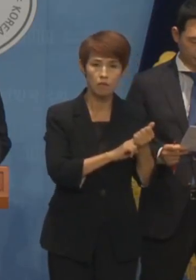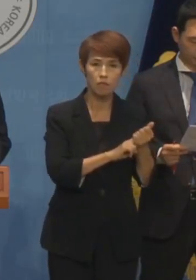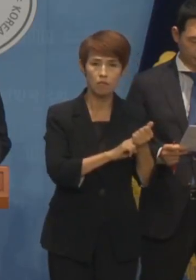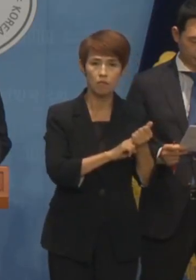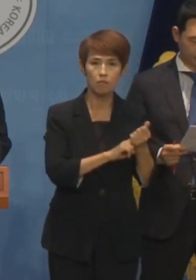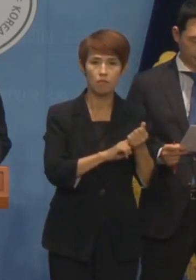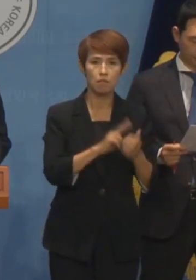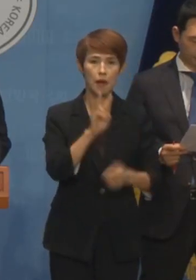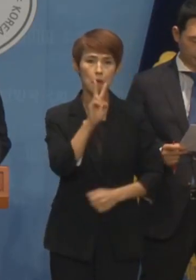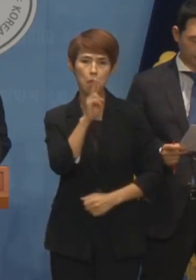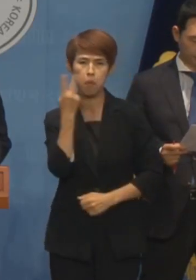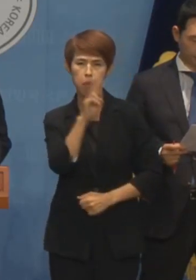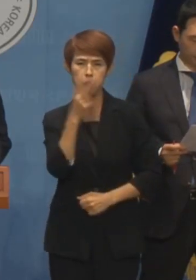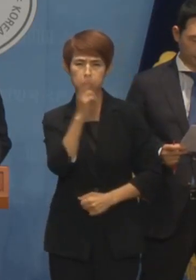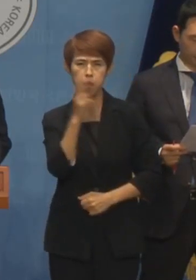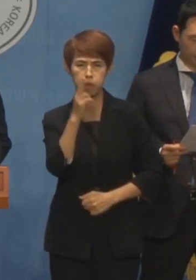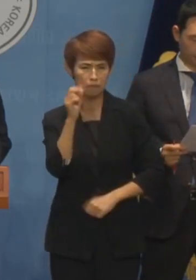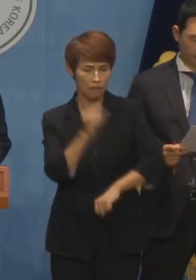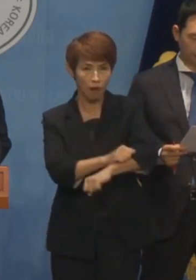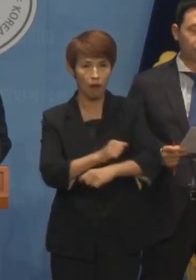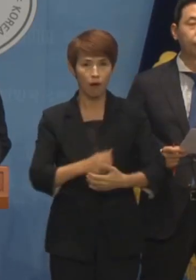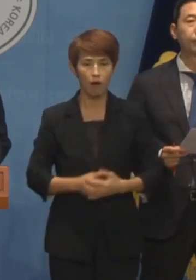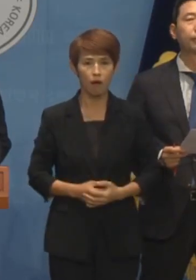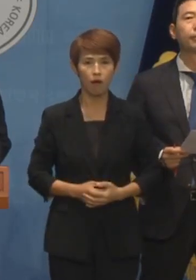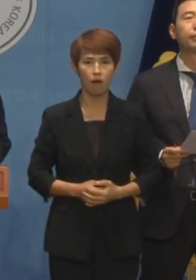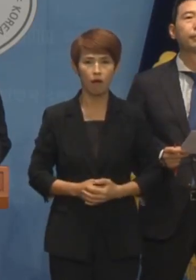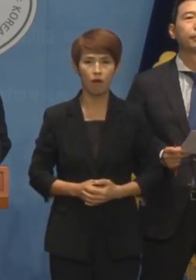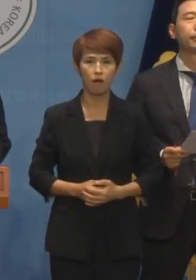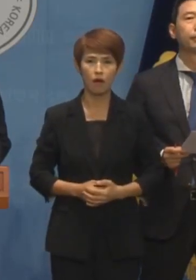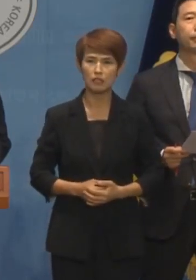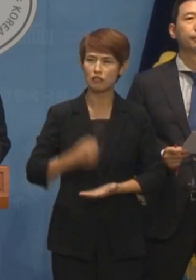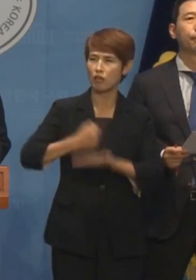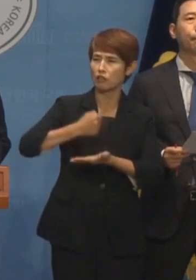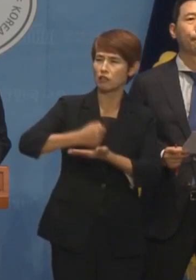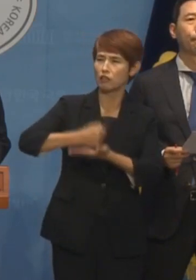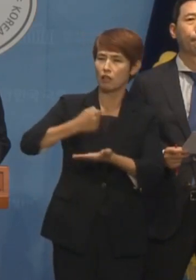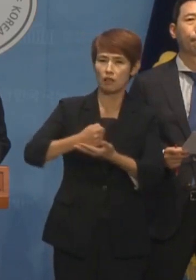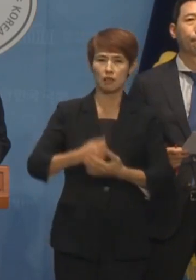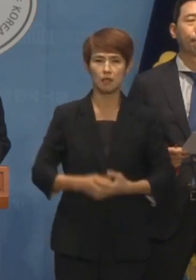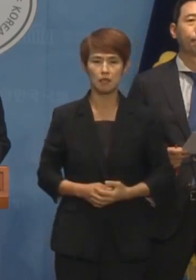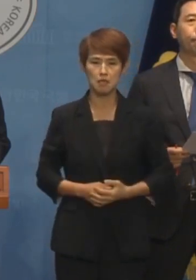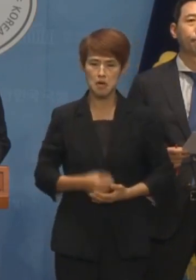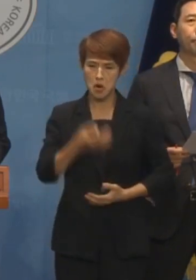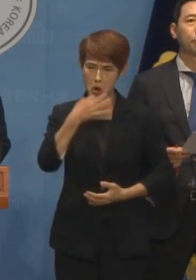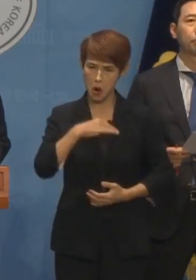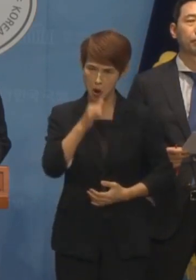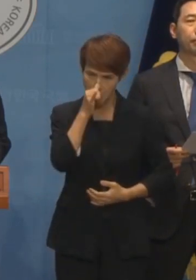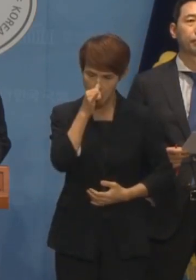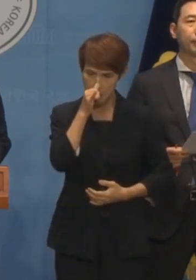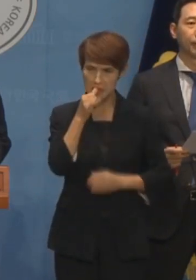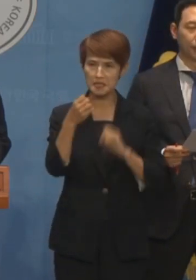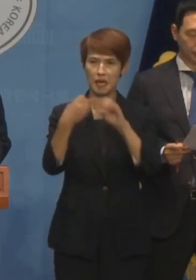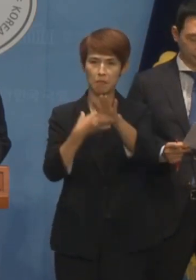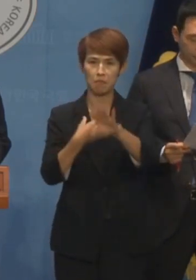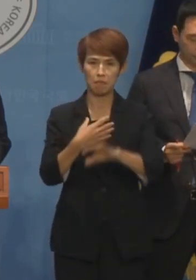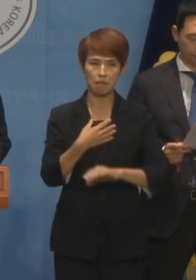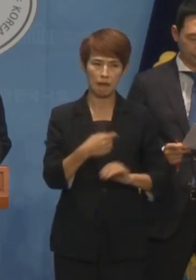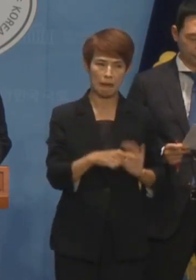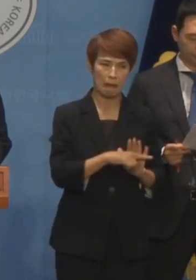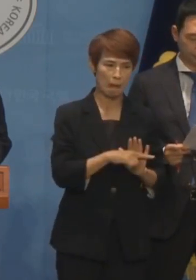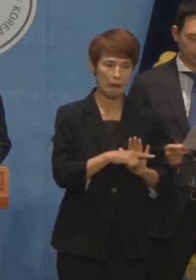없는 말 뒤집기, 위증과 궤변, 그리고 선택적 답변으로 국회를